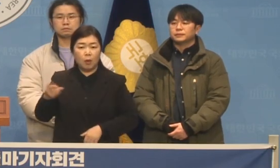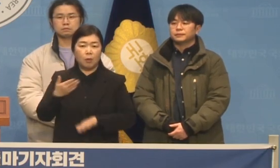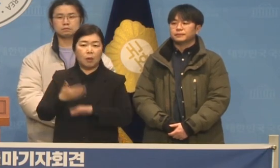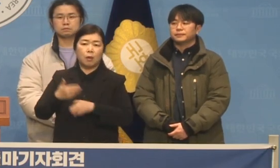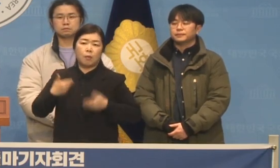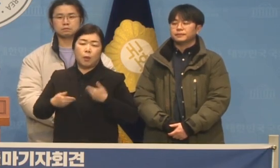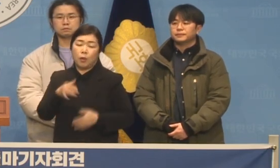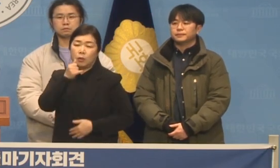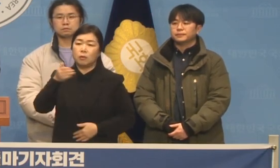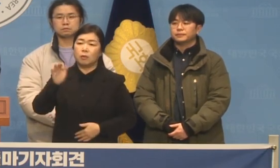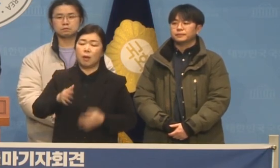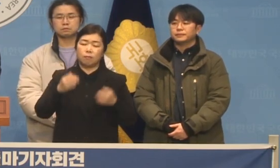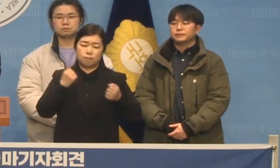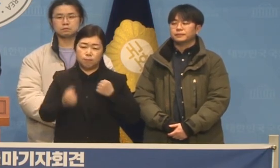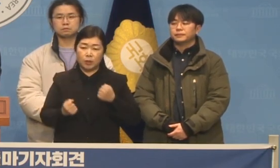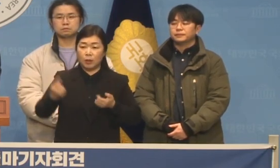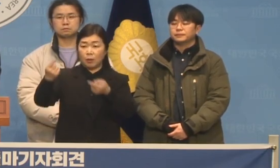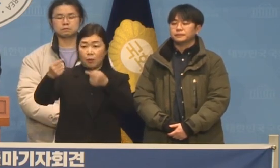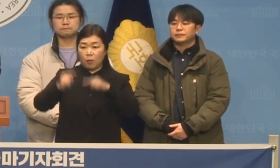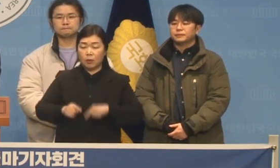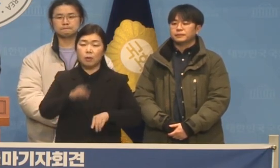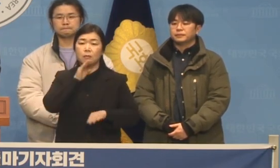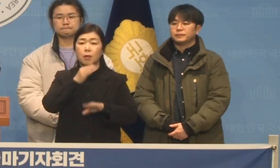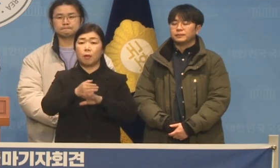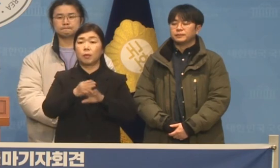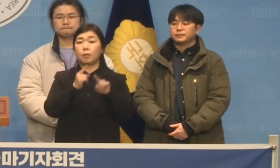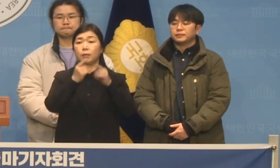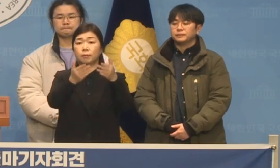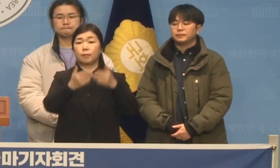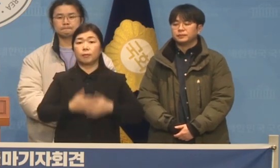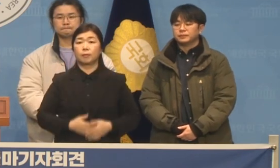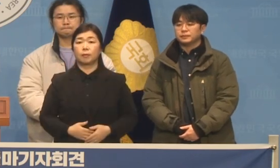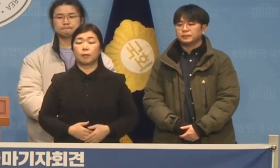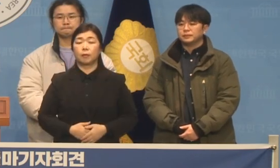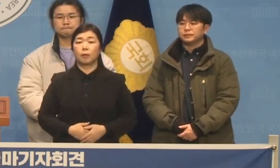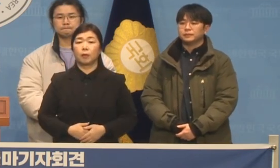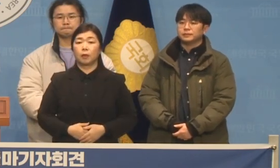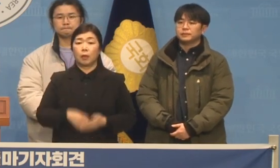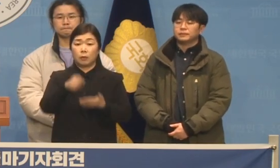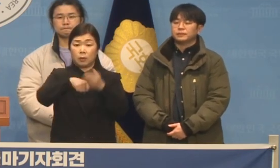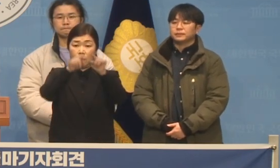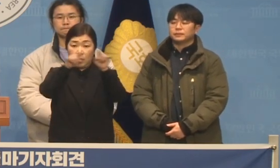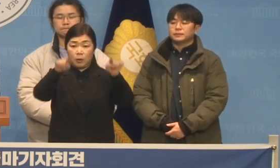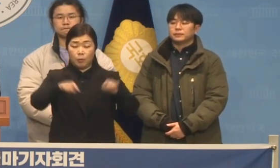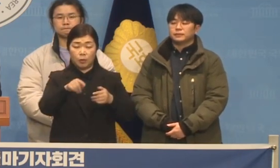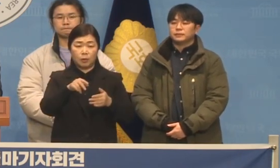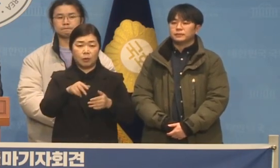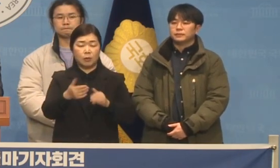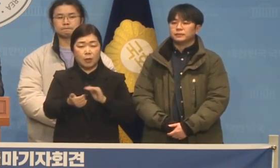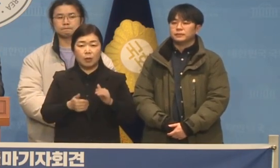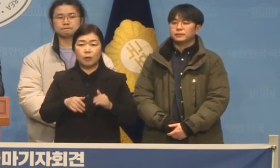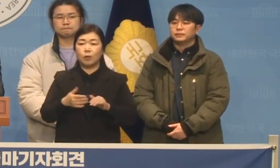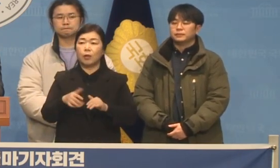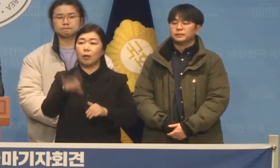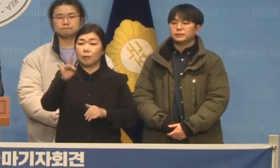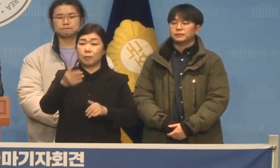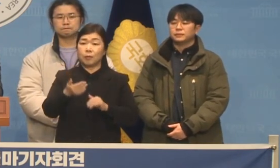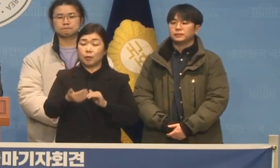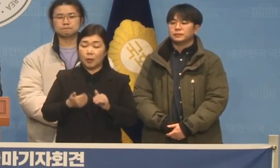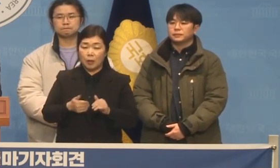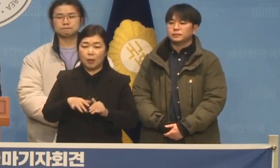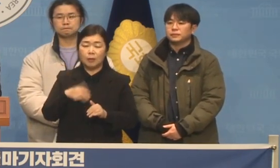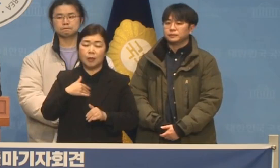공무도 있으실 텐데 와 주셔서 정말 감사하다는 이야기를 드리고요. 기자회견 시작하기 전에 참석하신 분들 제가 좀